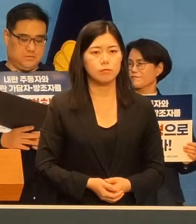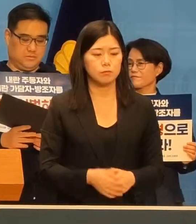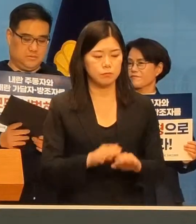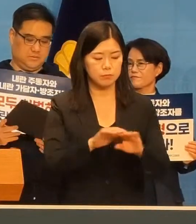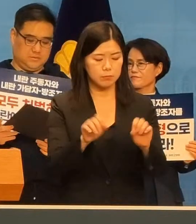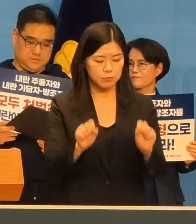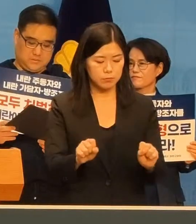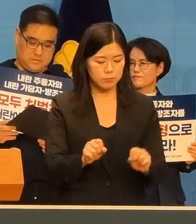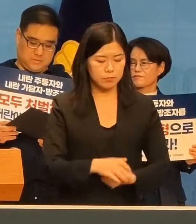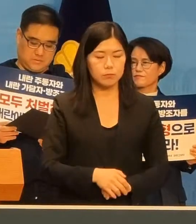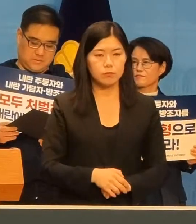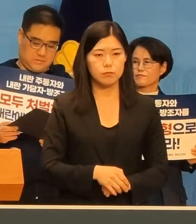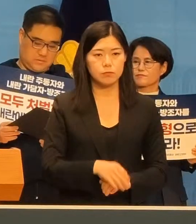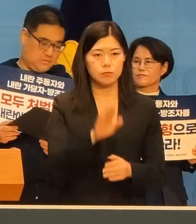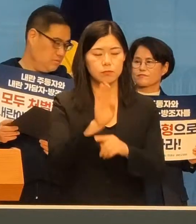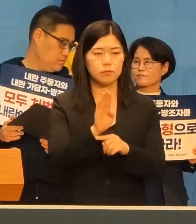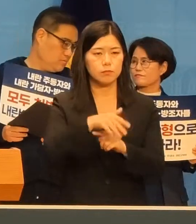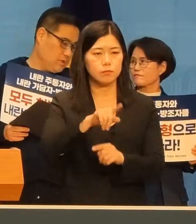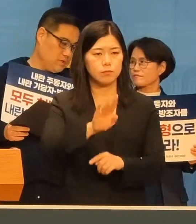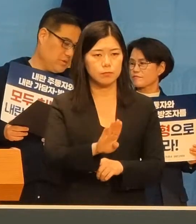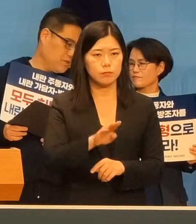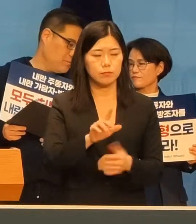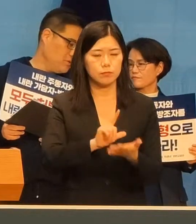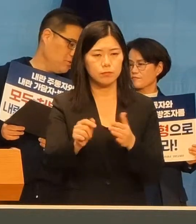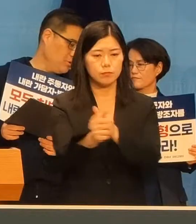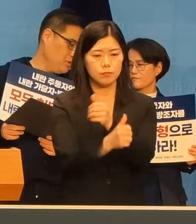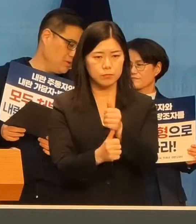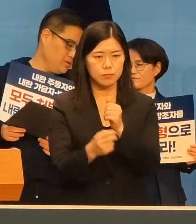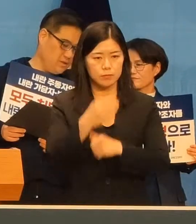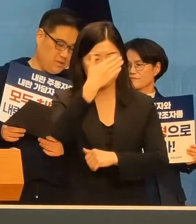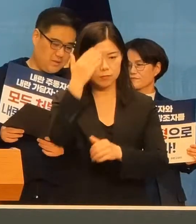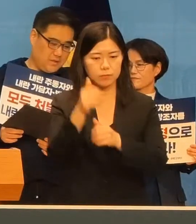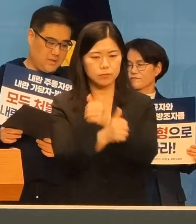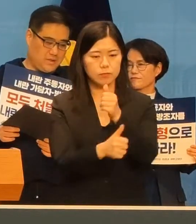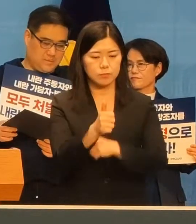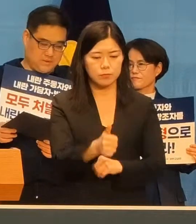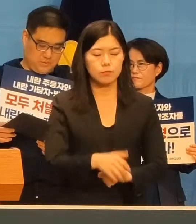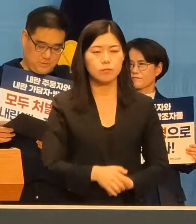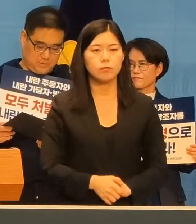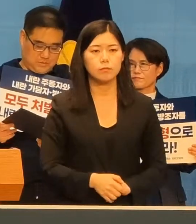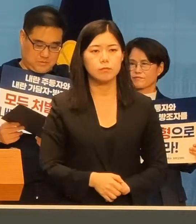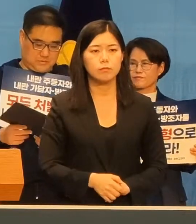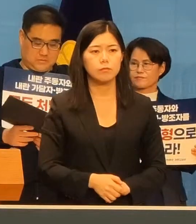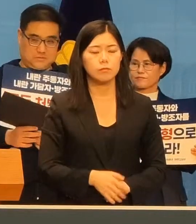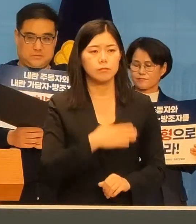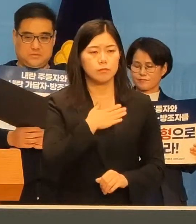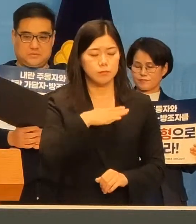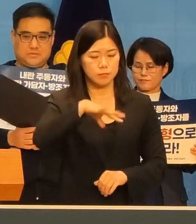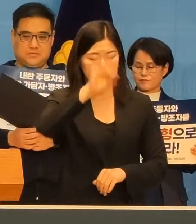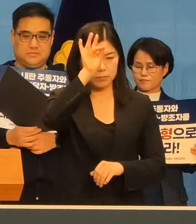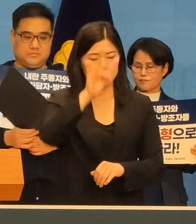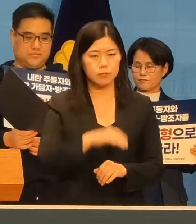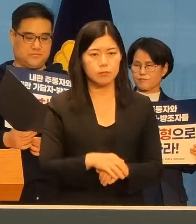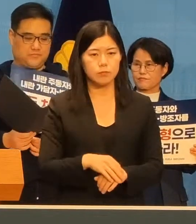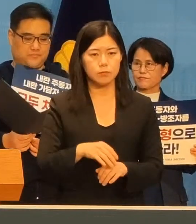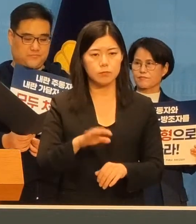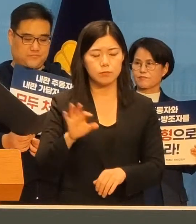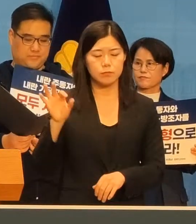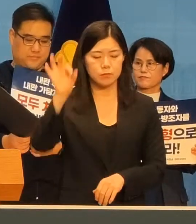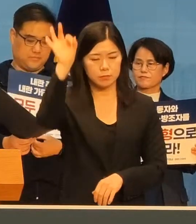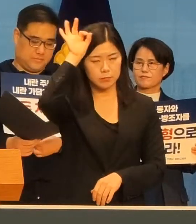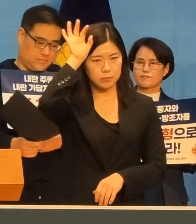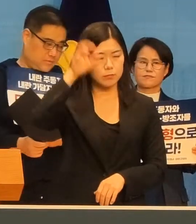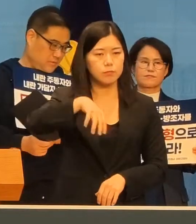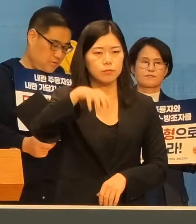안녕하십니까. 분당갑 지역위원회에서 분당갑 청년위원장을 맡고 있는 이세미입니다. 저는 먼저 경북 포항에서